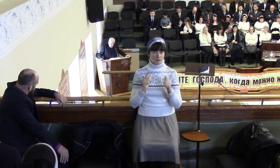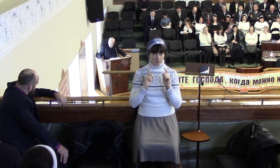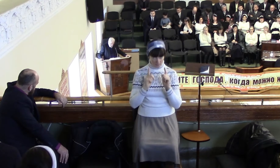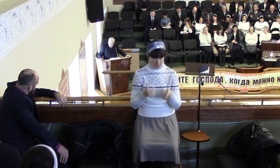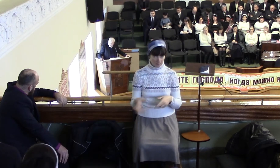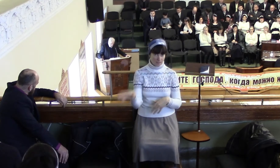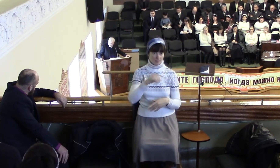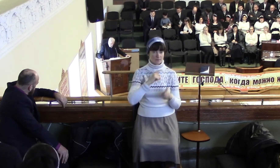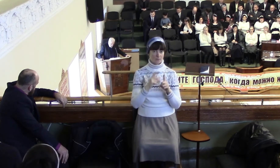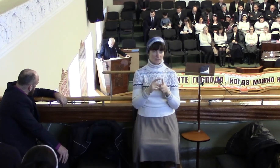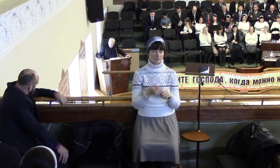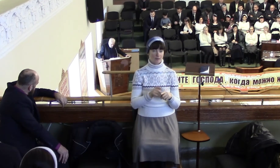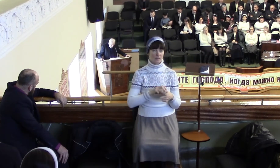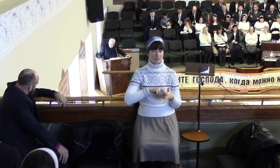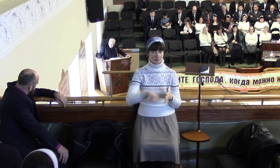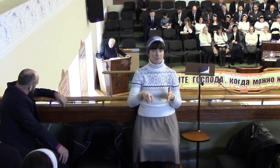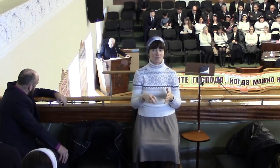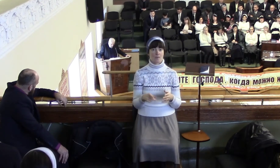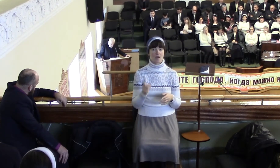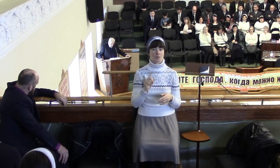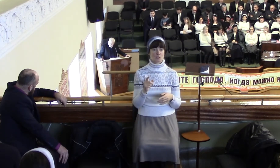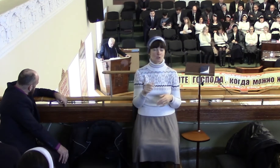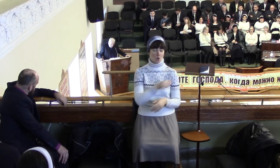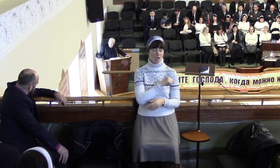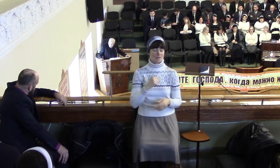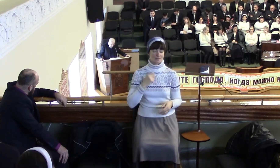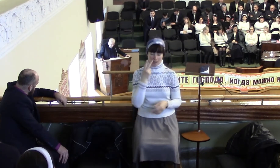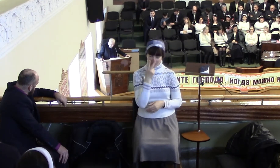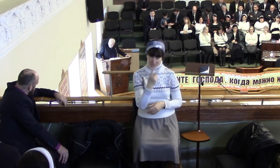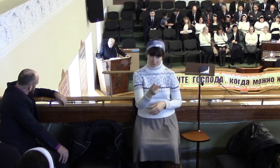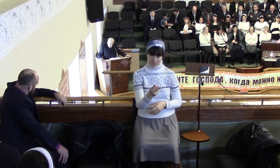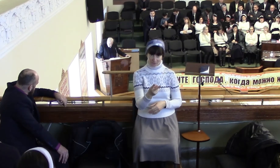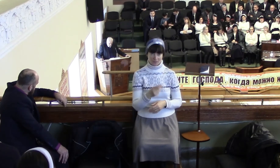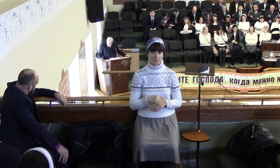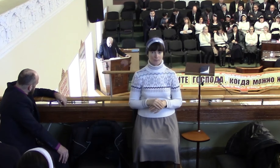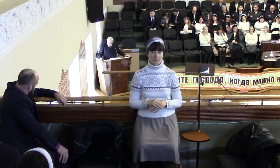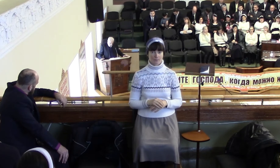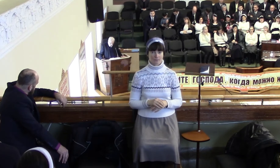письма и с тем, что сами видели, до чего доходило у них,